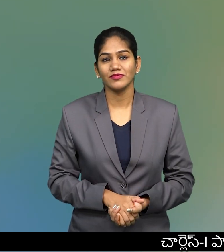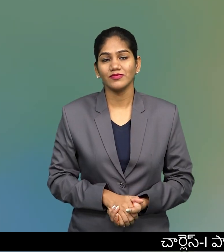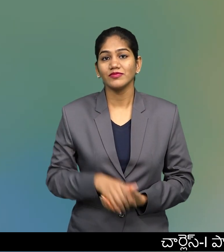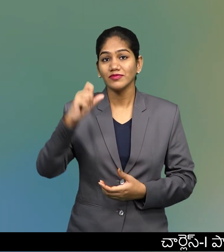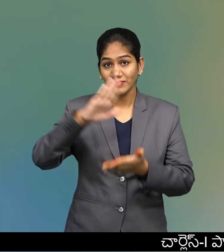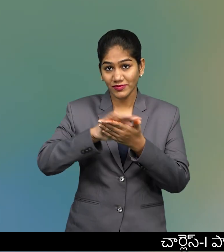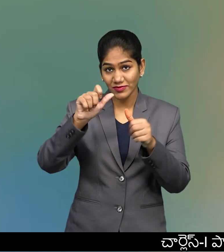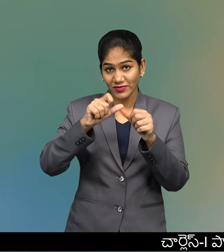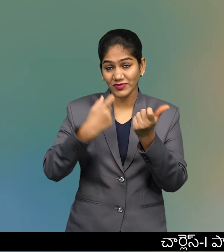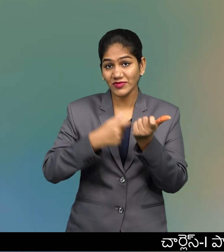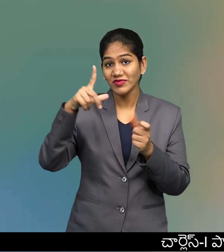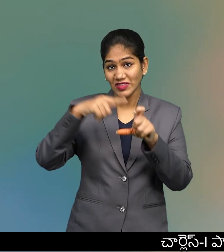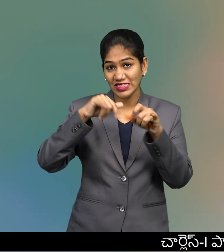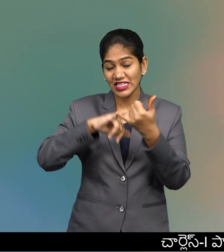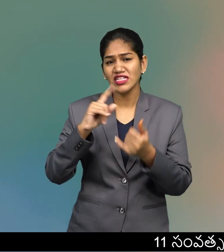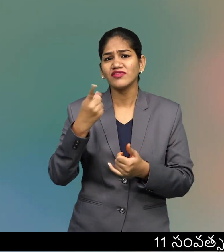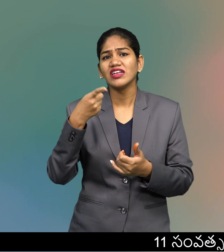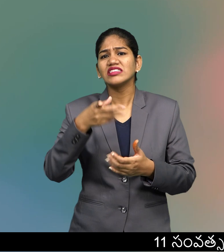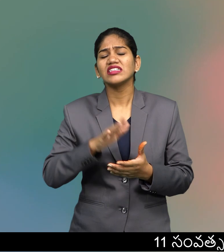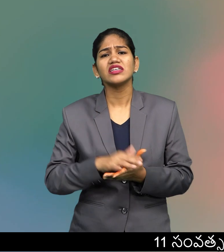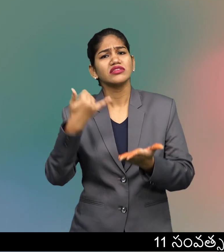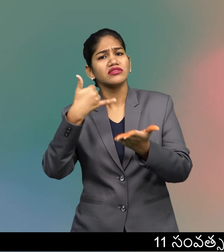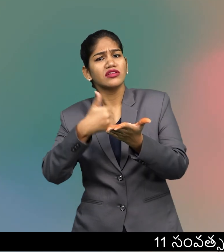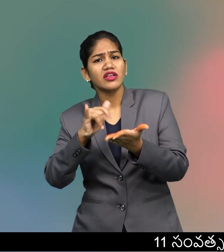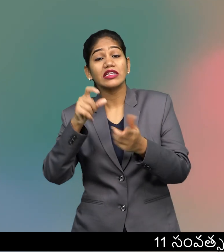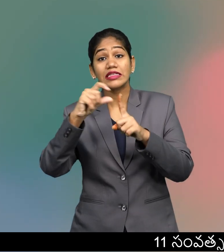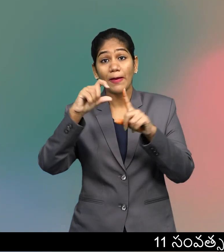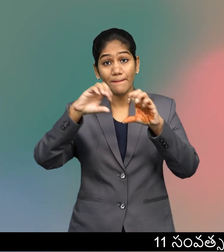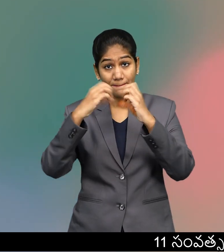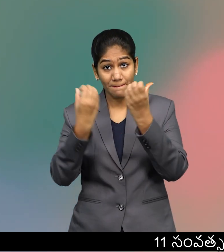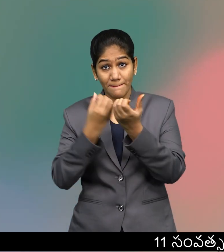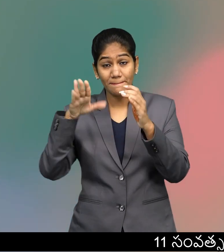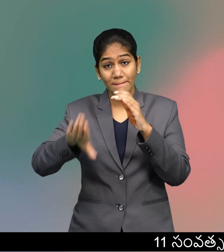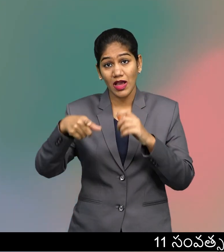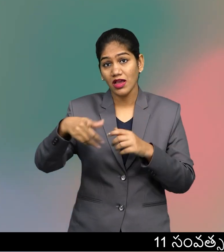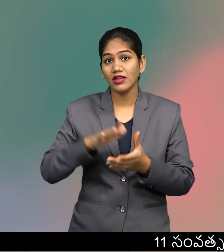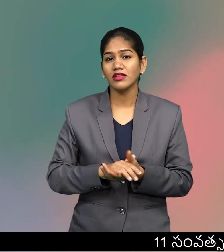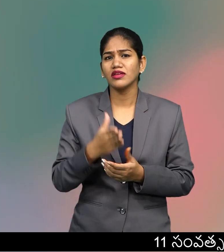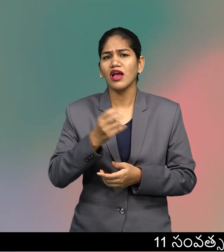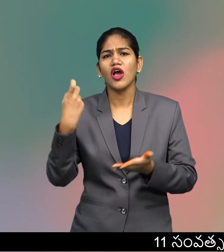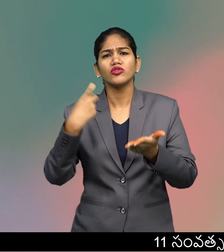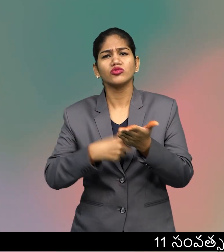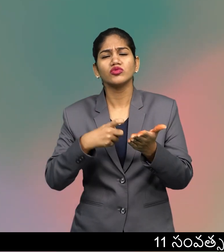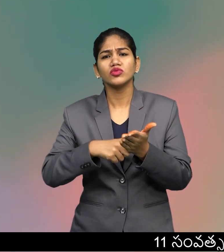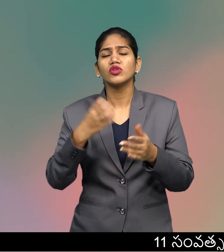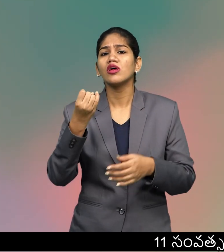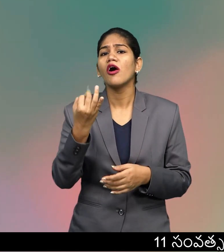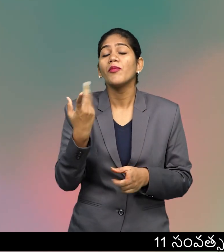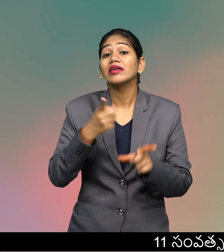చార్లెస్ I పార్లమెంటును రద్దు చేసి 11 సంవత్సరాల పాటు